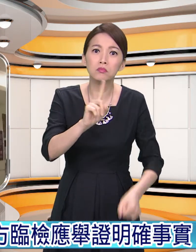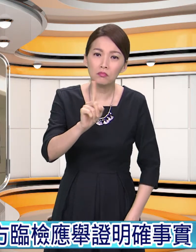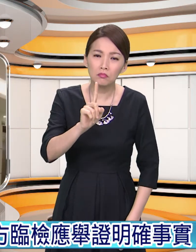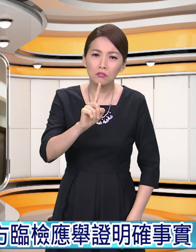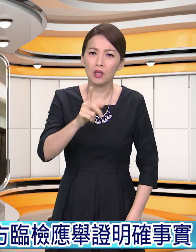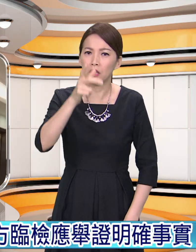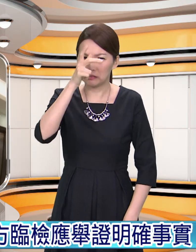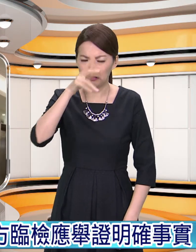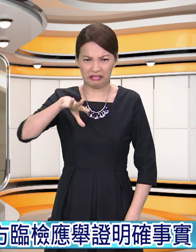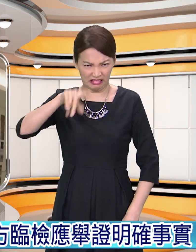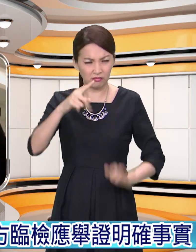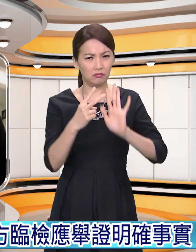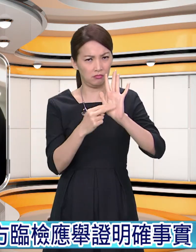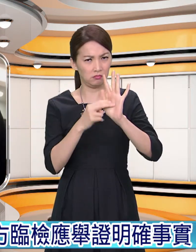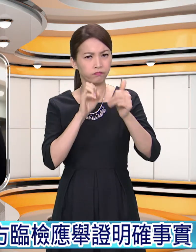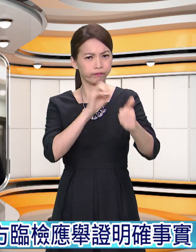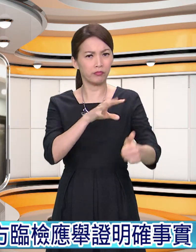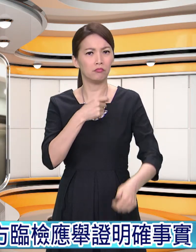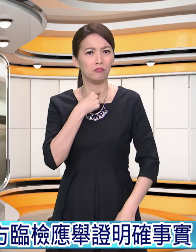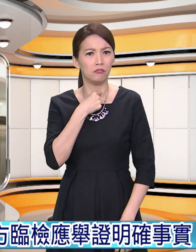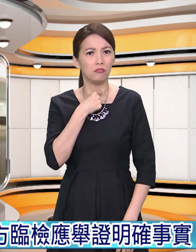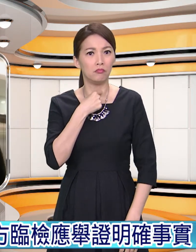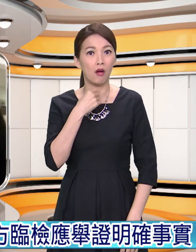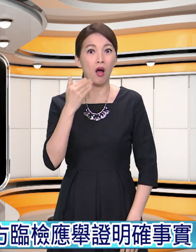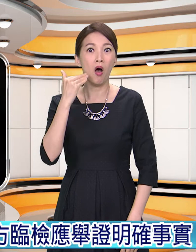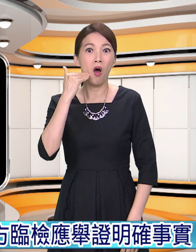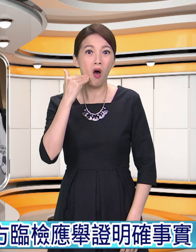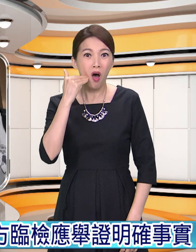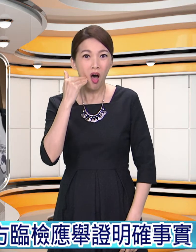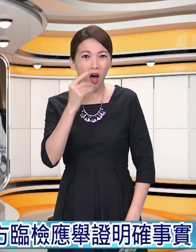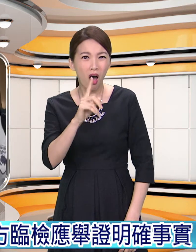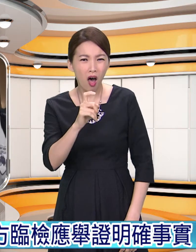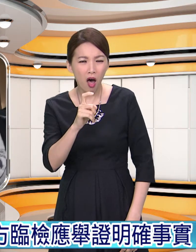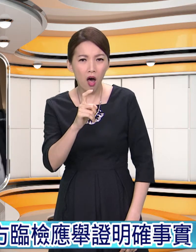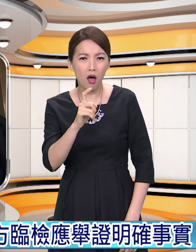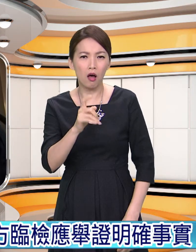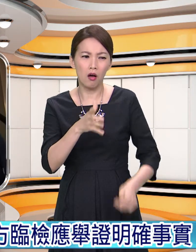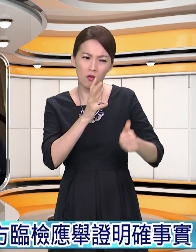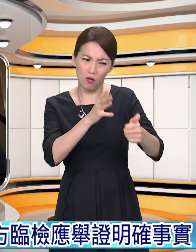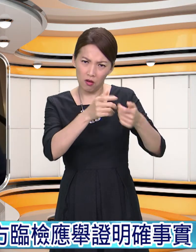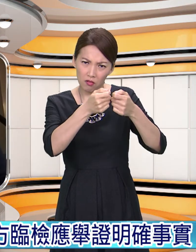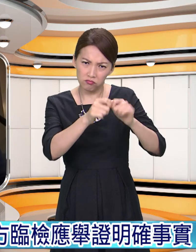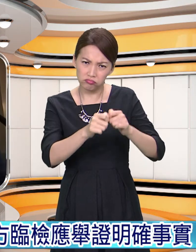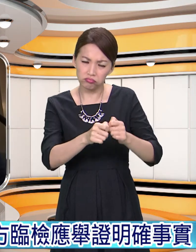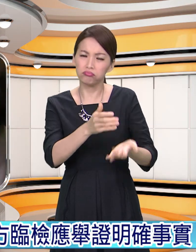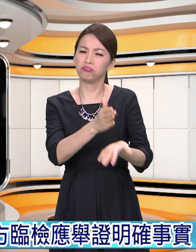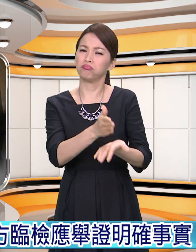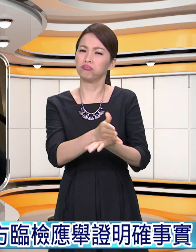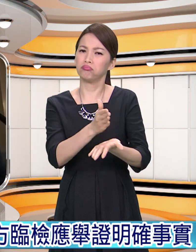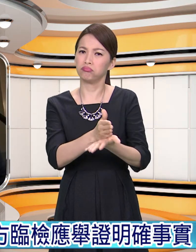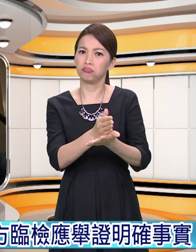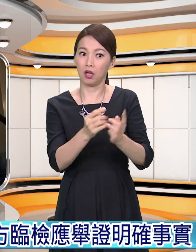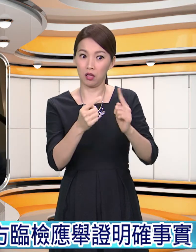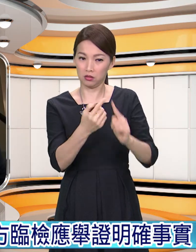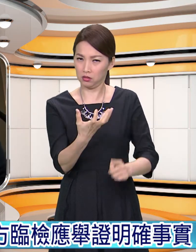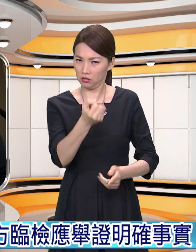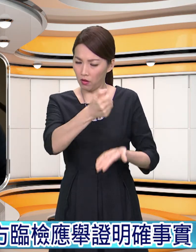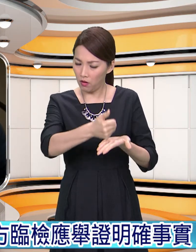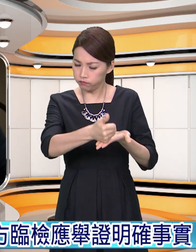说明临检的依据是什么，如果无法说明就要停止盘查的动作，减低侵犯